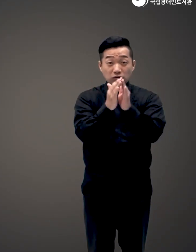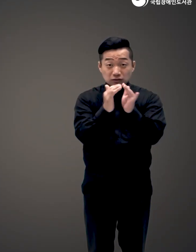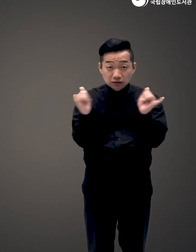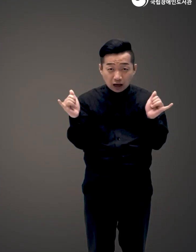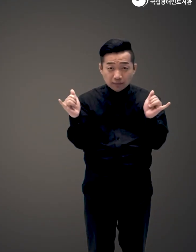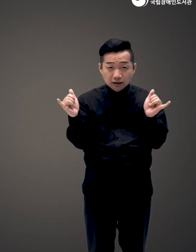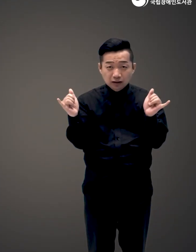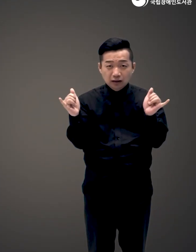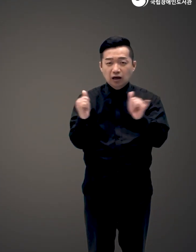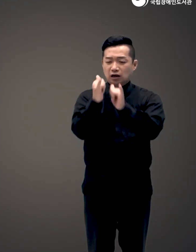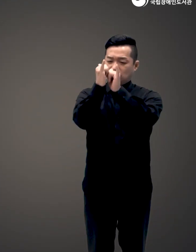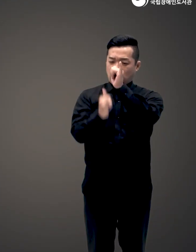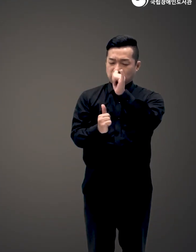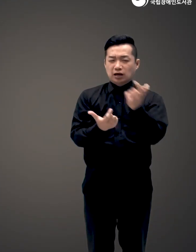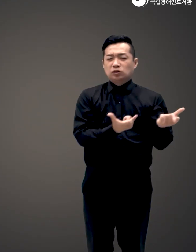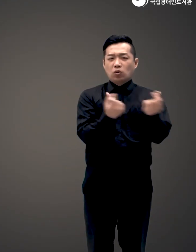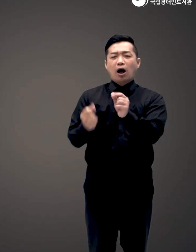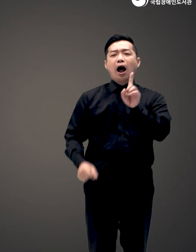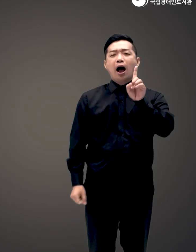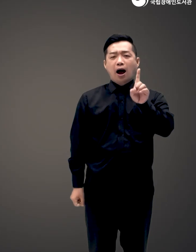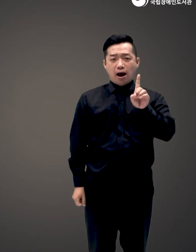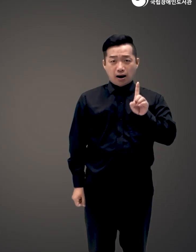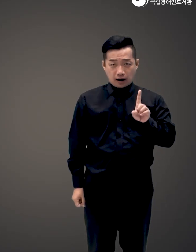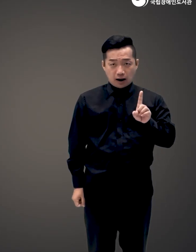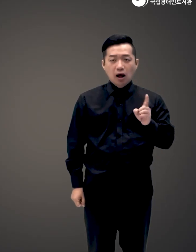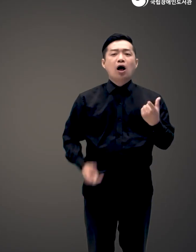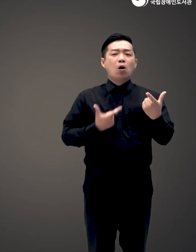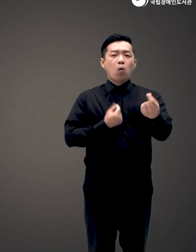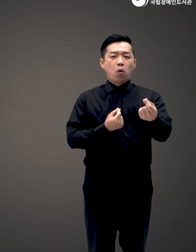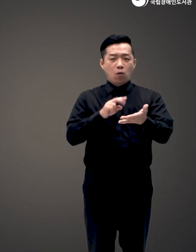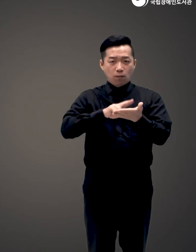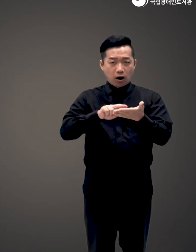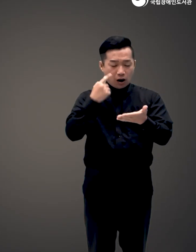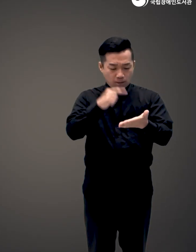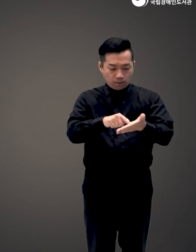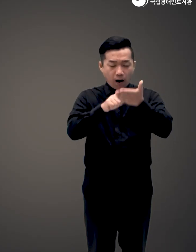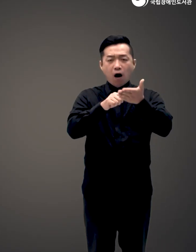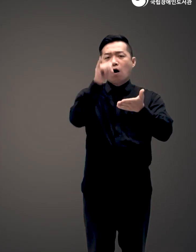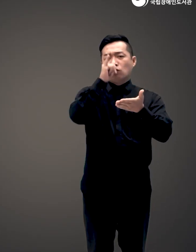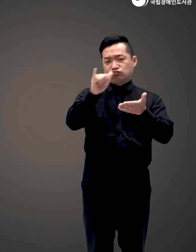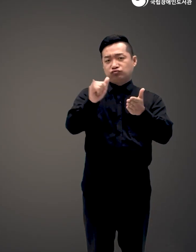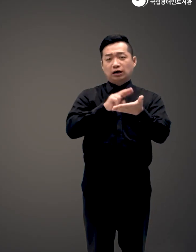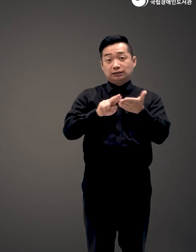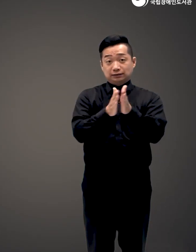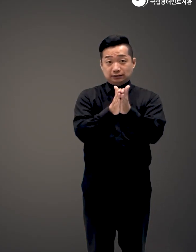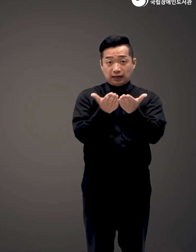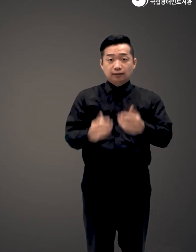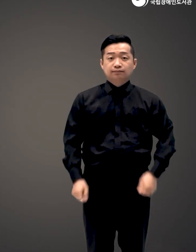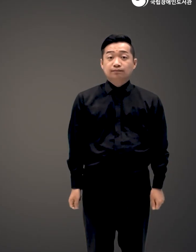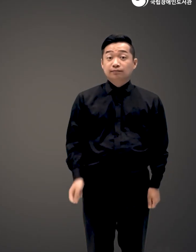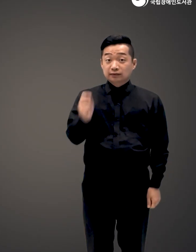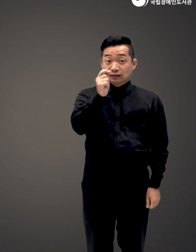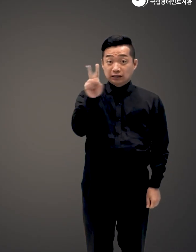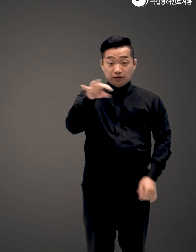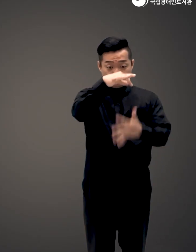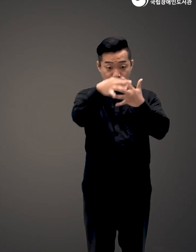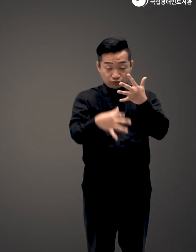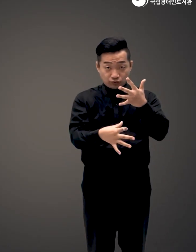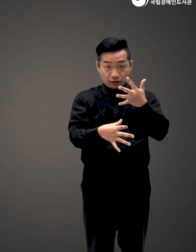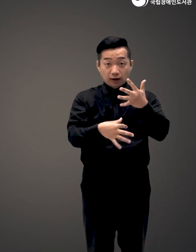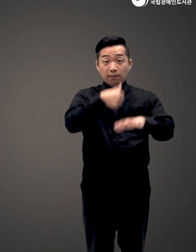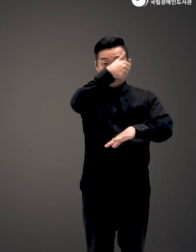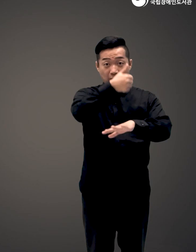우리 모두가 하나의 역사임을 만화로 보여준 정말 위대한 작품입니다. TVN 알쓸 신잡